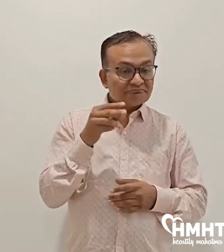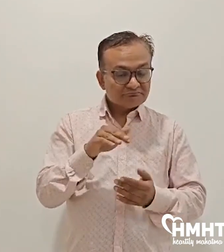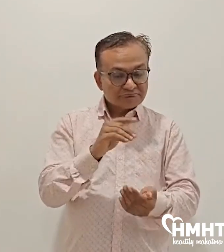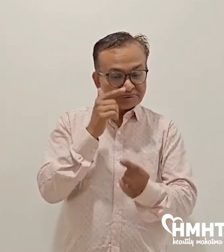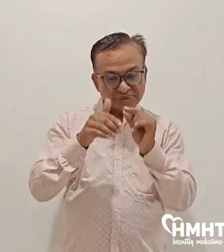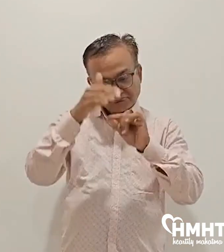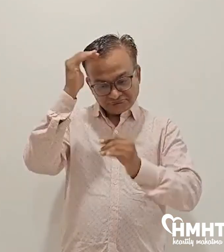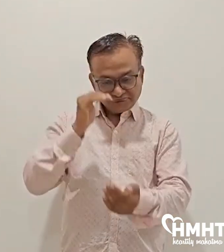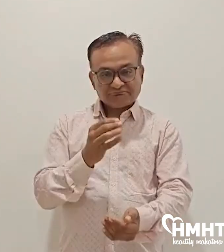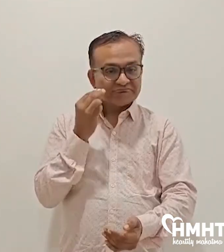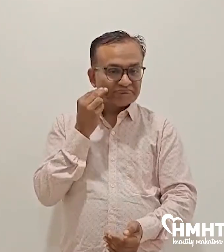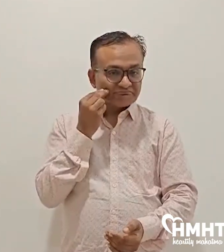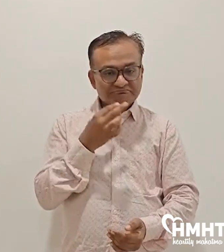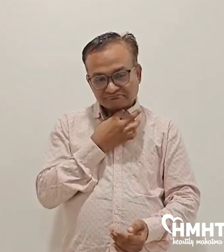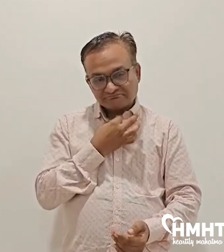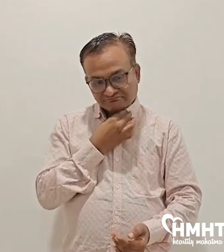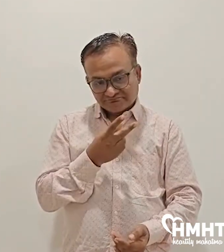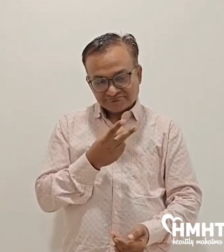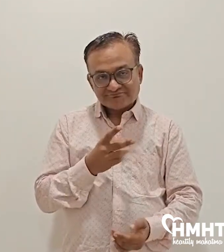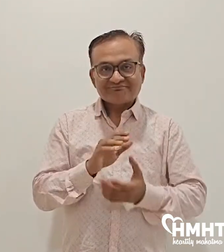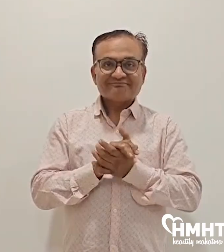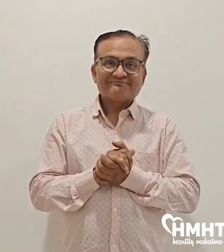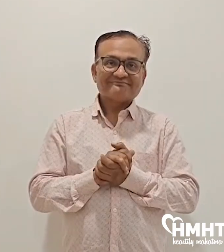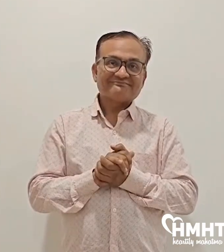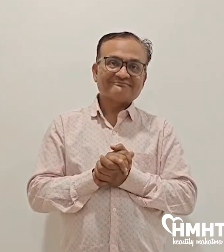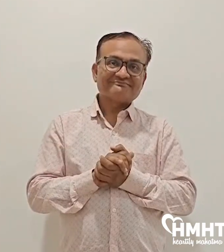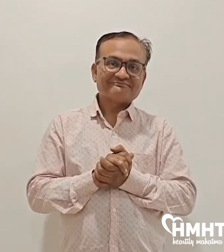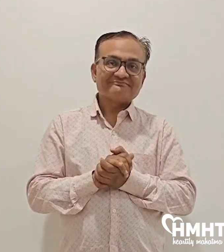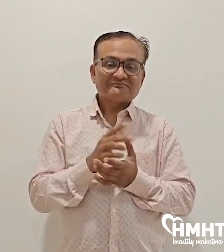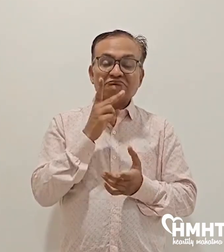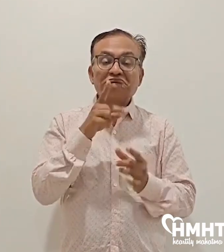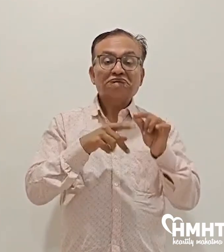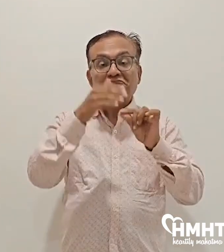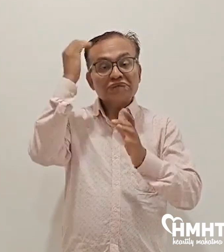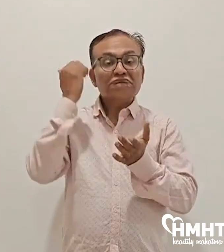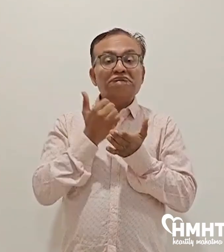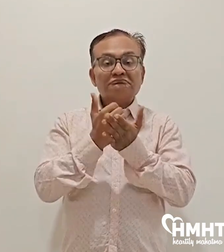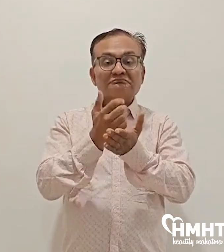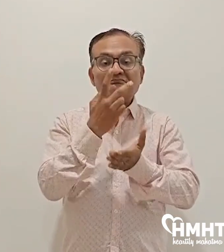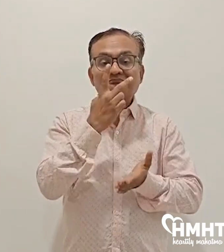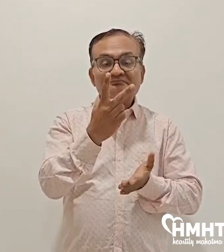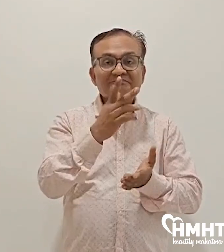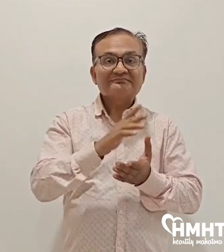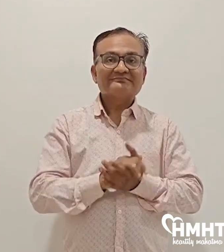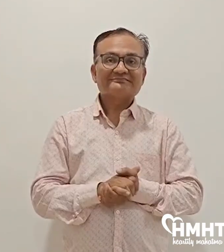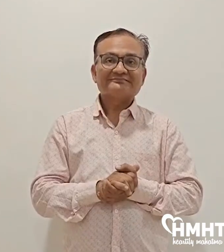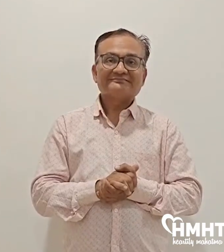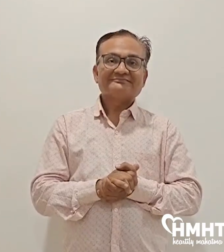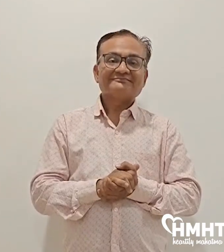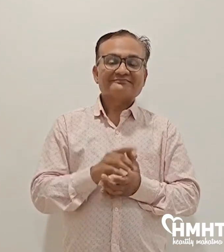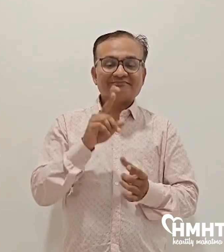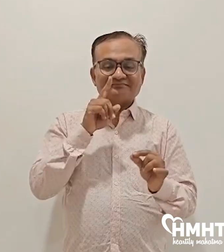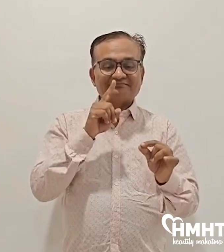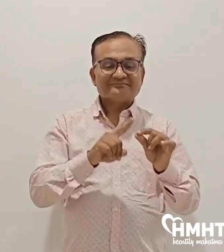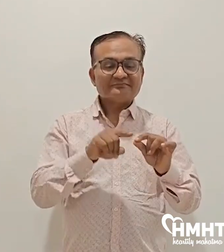મારું નામ યુગ છે. મારો પ્રશ્ન એ છે કે તમે નાના હતા તો ત્યારે તમે કેવા હતા?